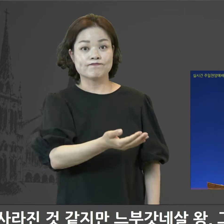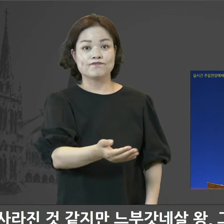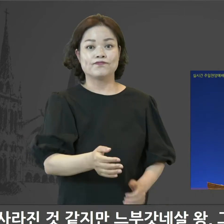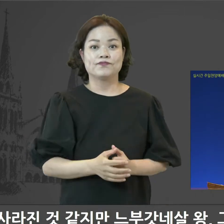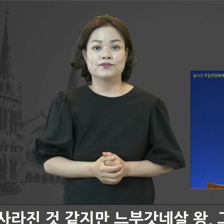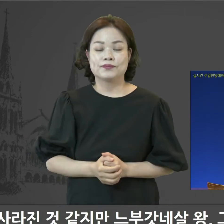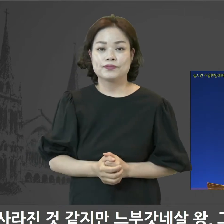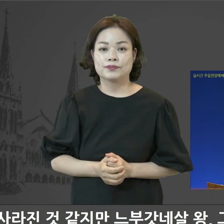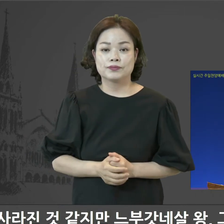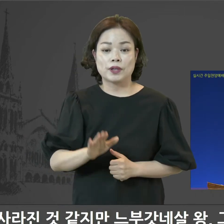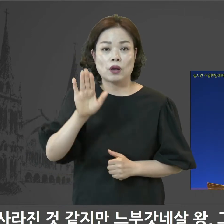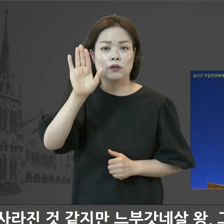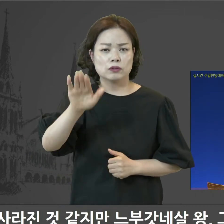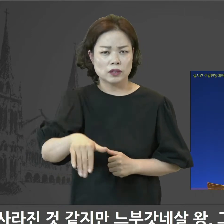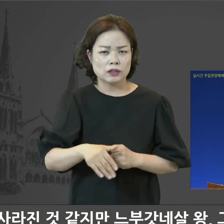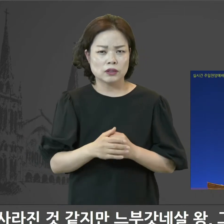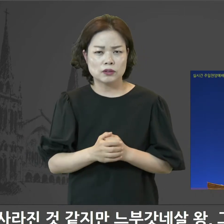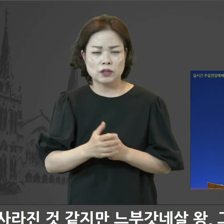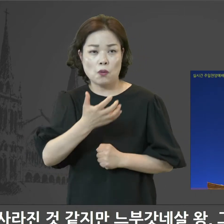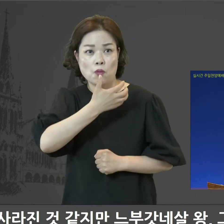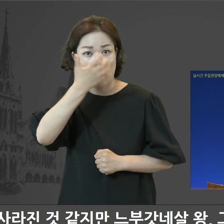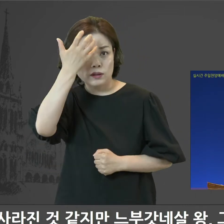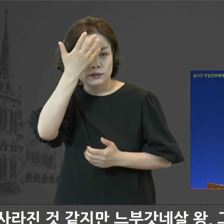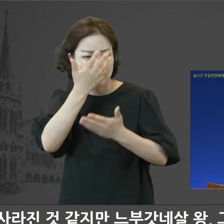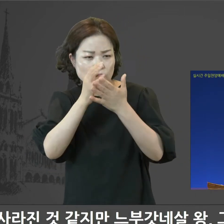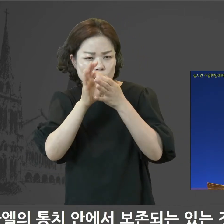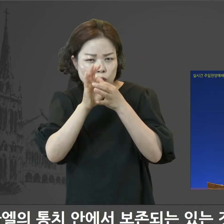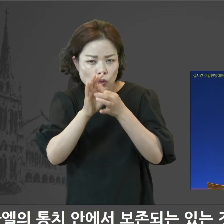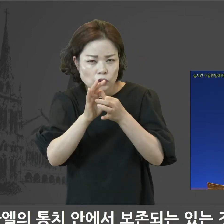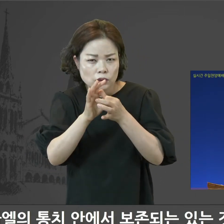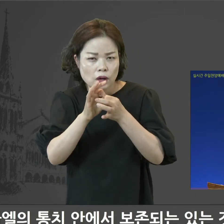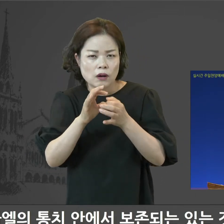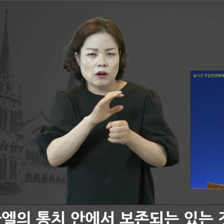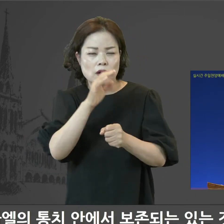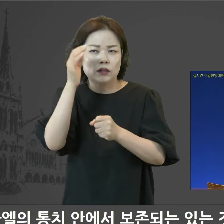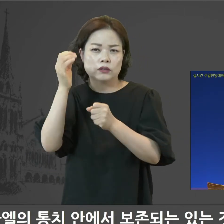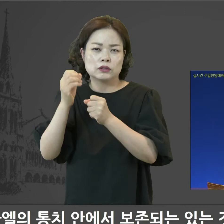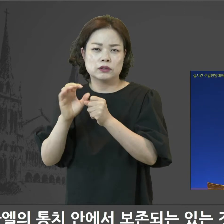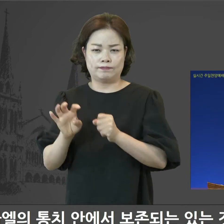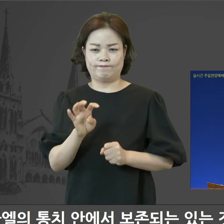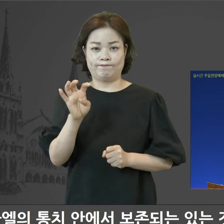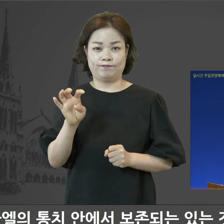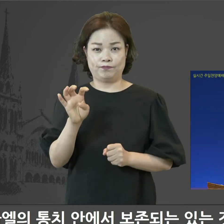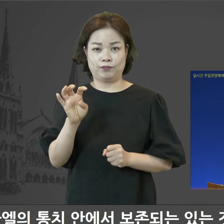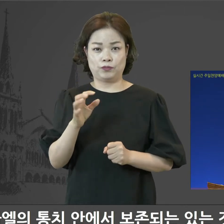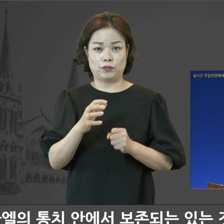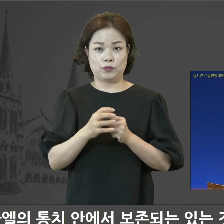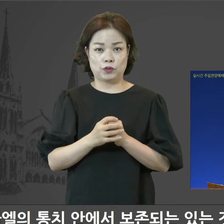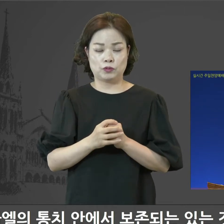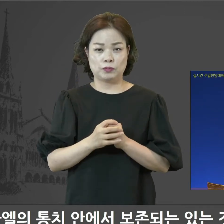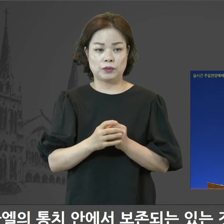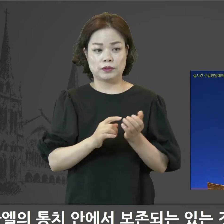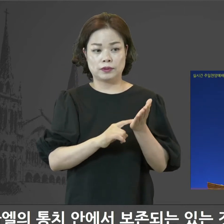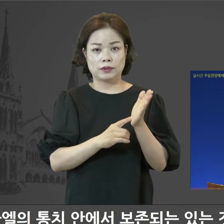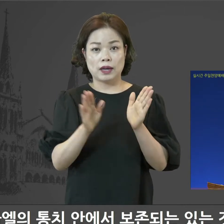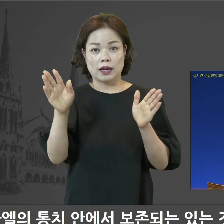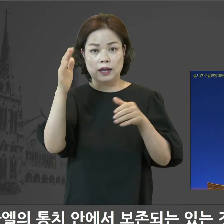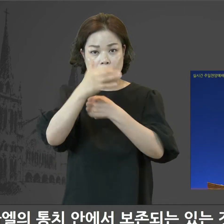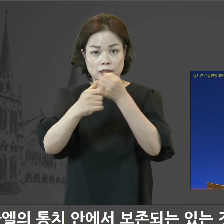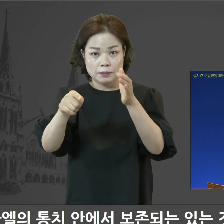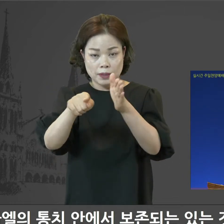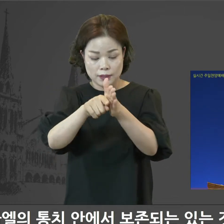있습니다. 후반부에 역시 환상을 통해서 중복해서 하나님의 신실하심을 드러내 보여주고